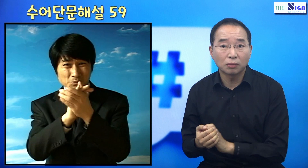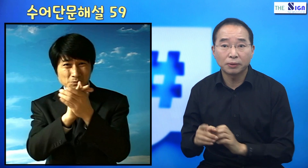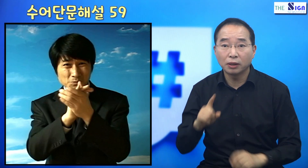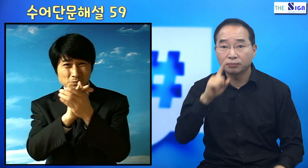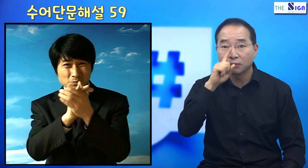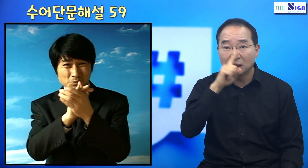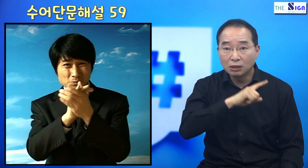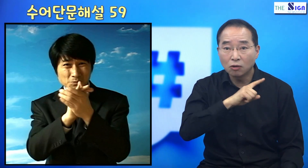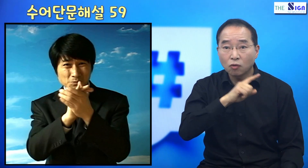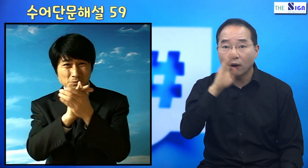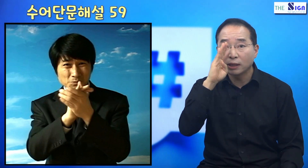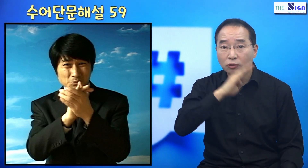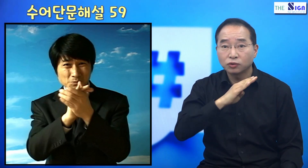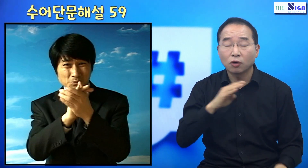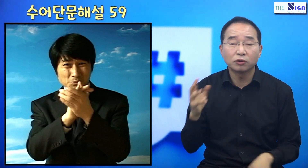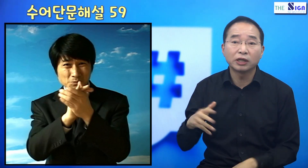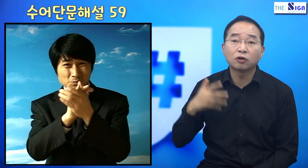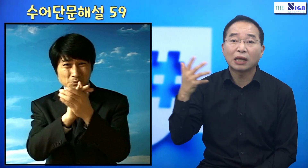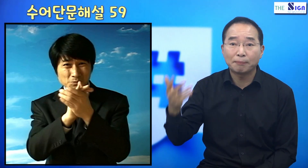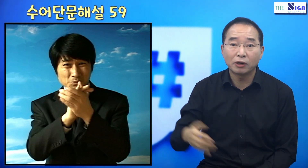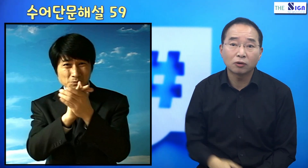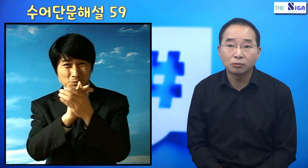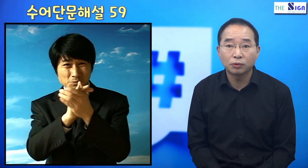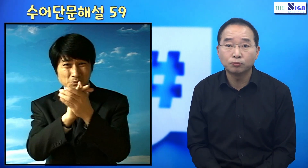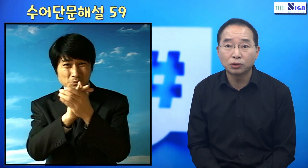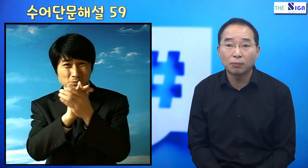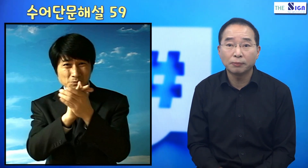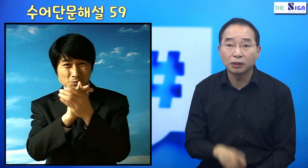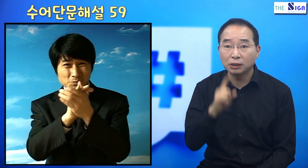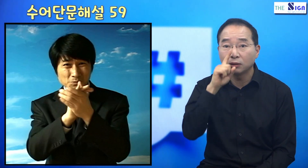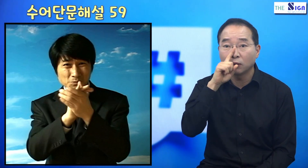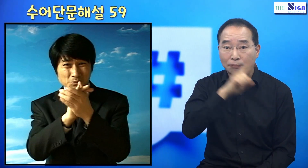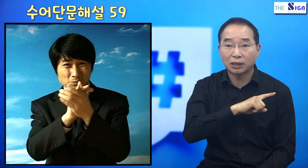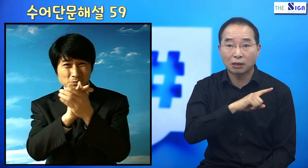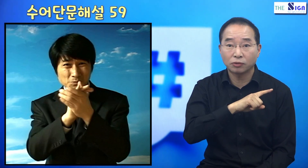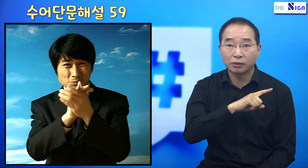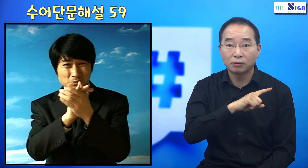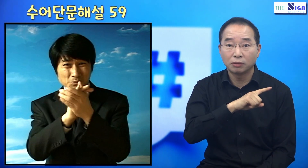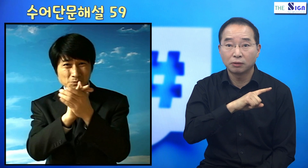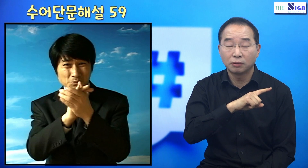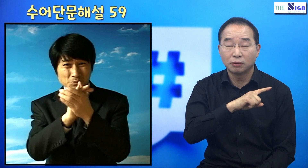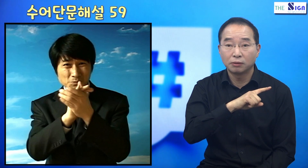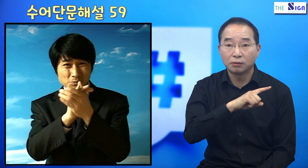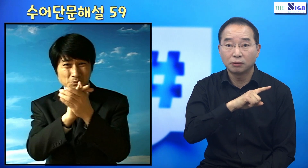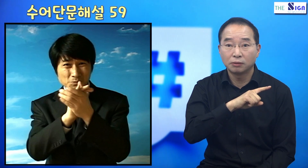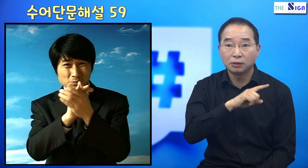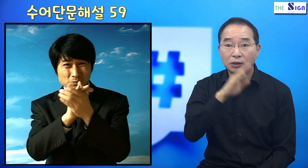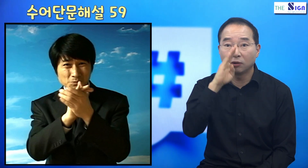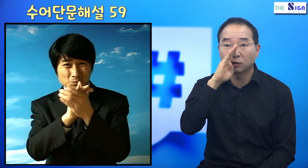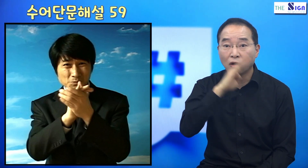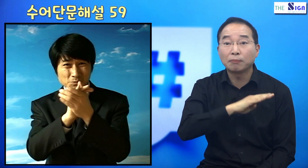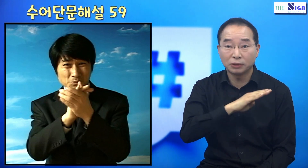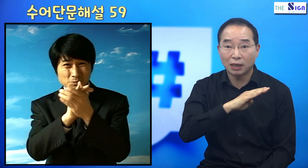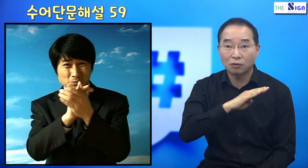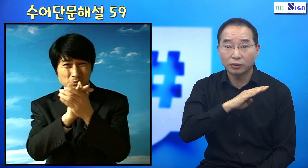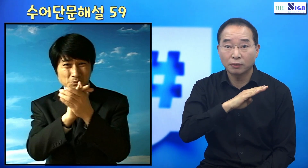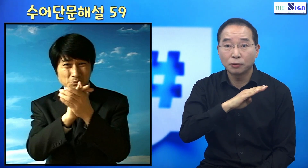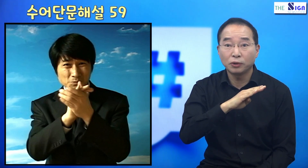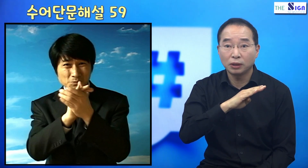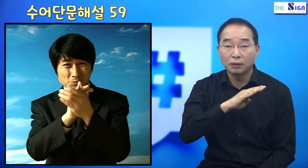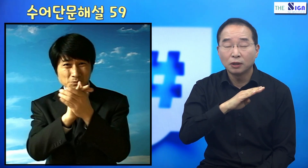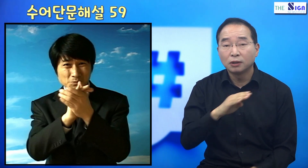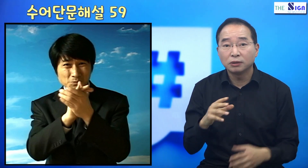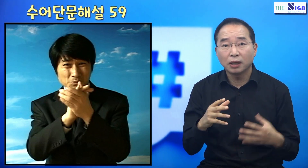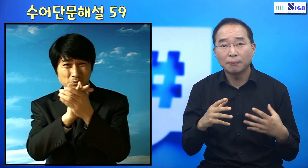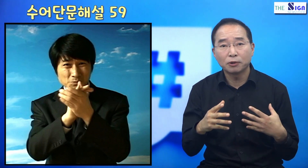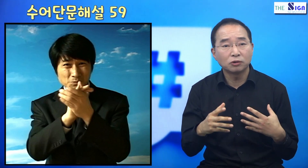분들한테 물어보면 이것과 이것 중에 어느 게 더 나빠요라고 물어보면 이게 더 나쁘다라고 해요. 이거는 덜 나쁘다라고 해요.